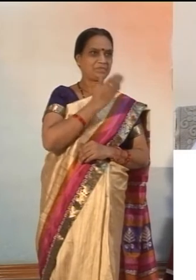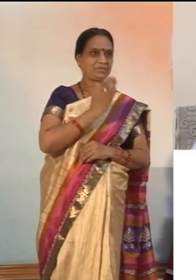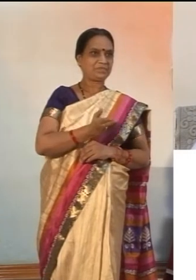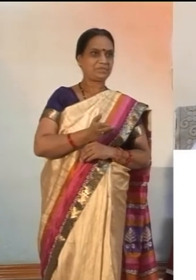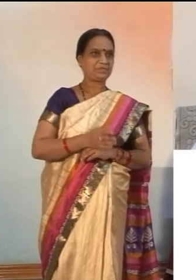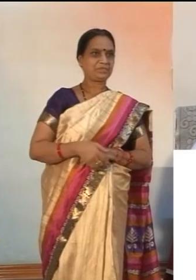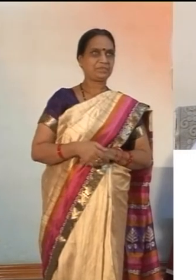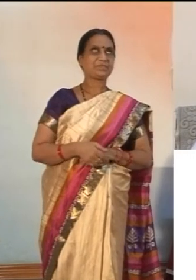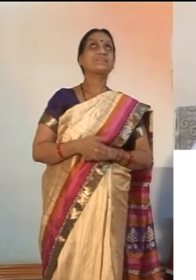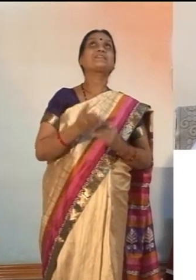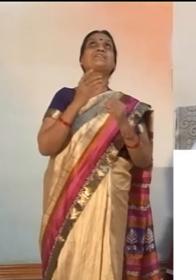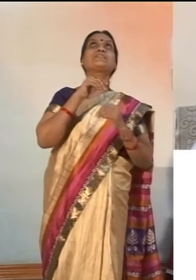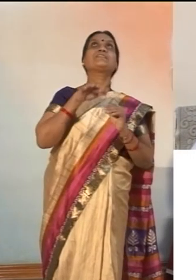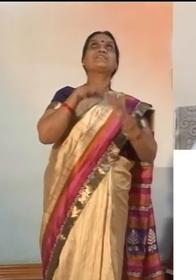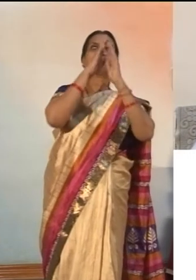खुदा